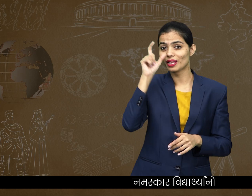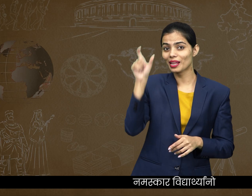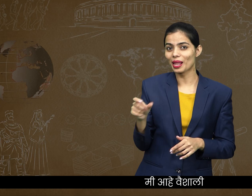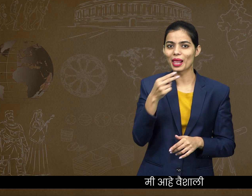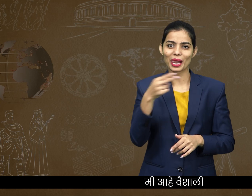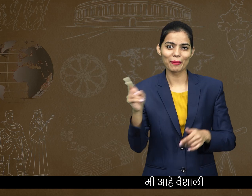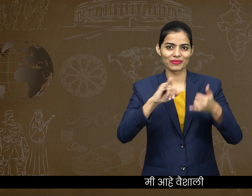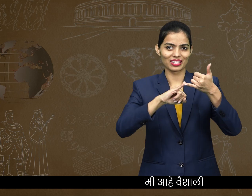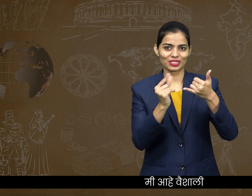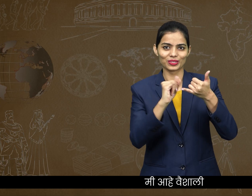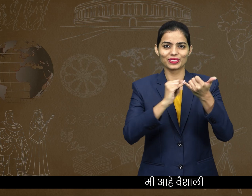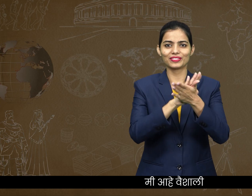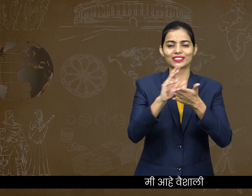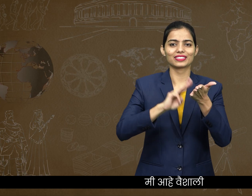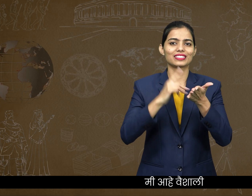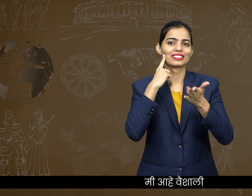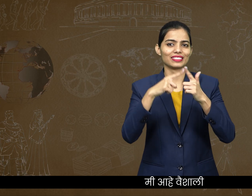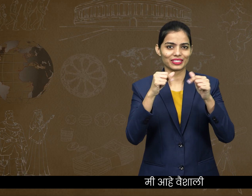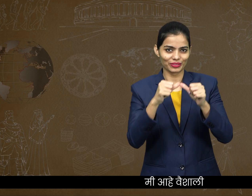विद्यार्थ्यांनो, मी आहे वृषाली.